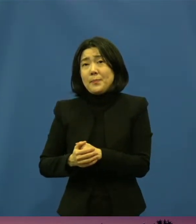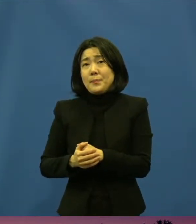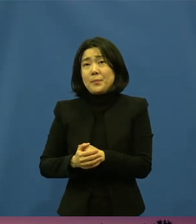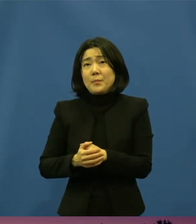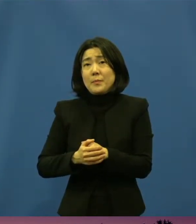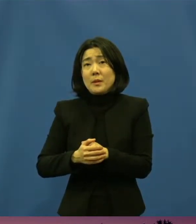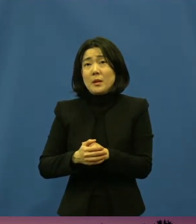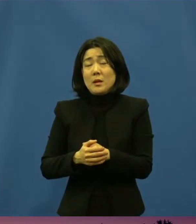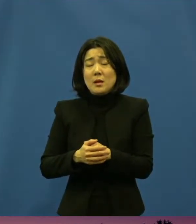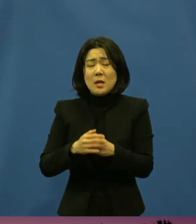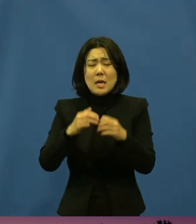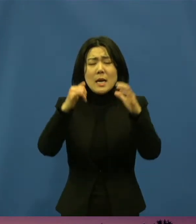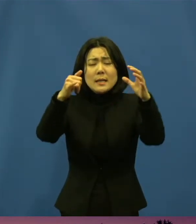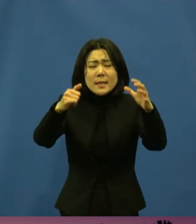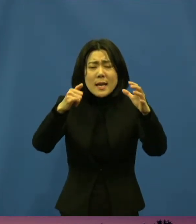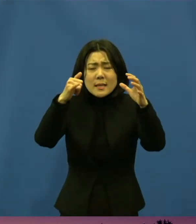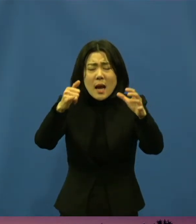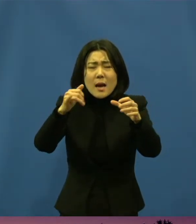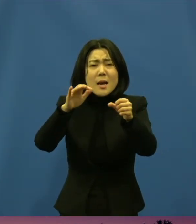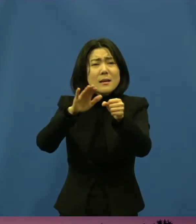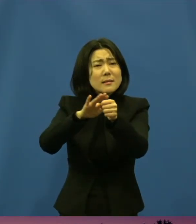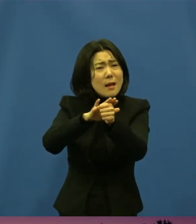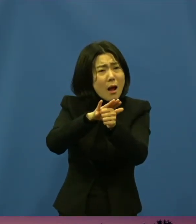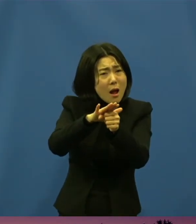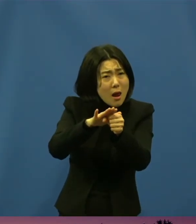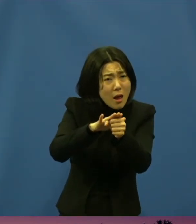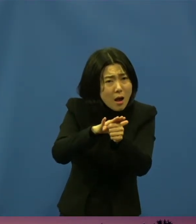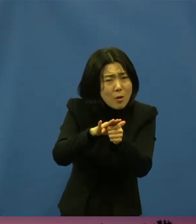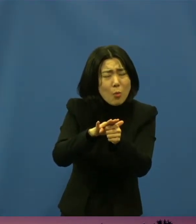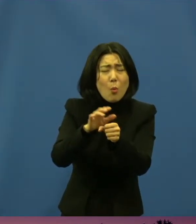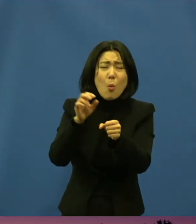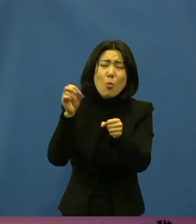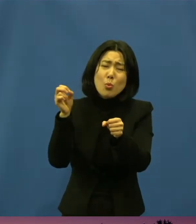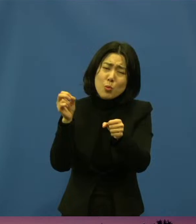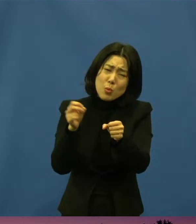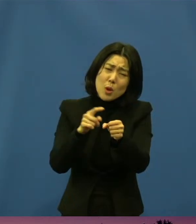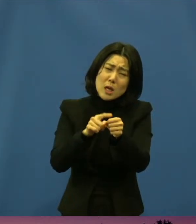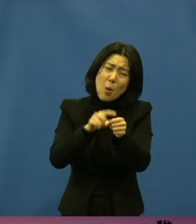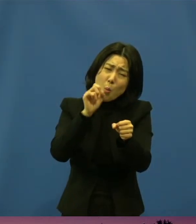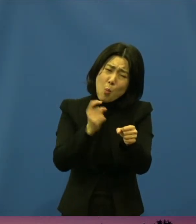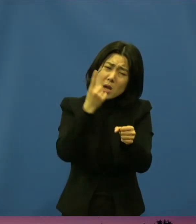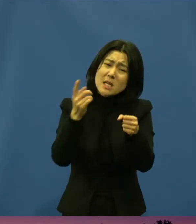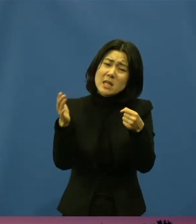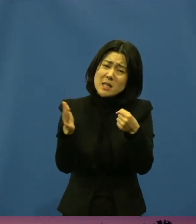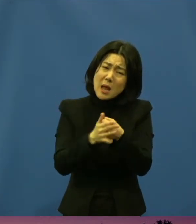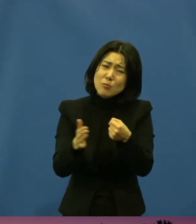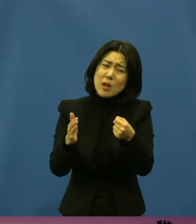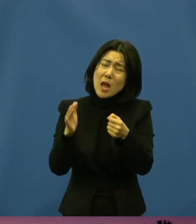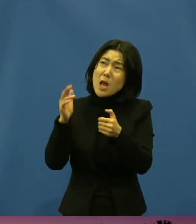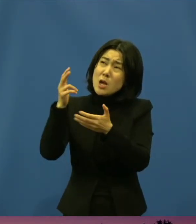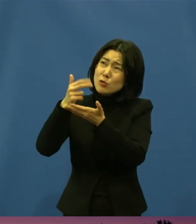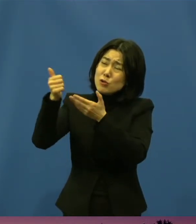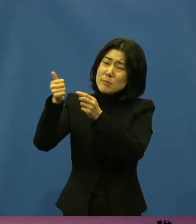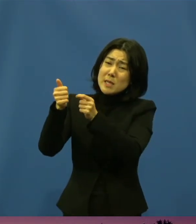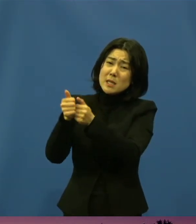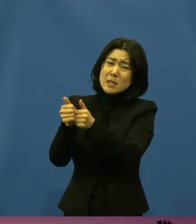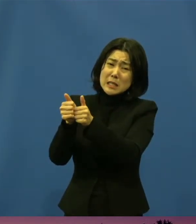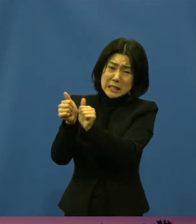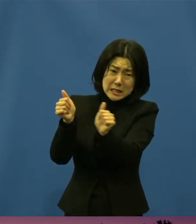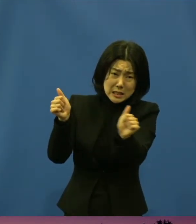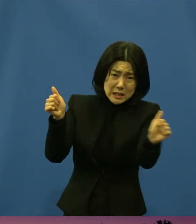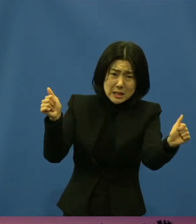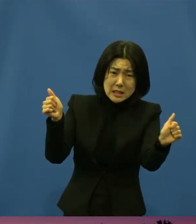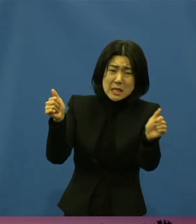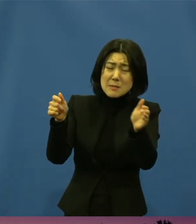여러분, 세상을 사랑하고 주님을 떠나는 그 일이 어떤 일이 일어나는지 오늘 우리가 알아야 돼요. 여러분, 세상을 사랑하는 증상이